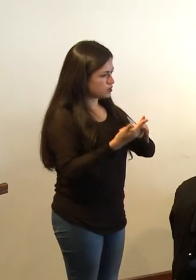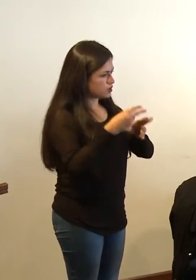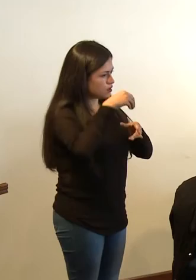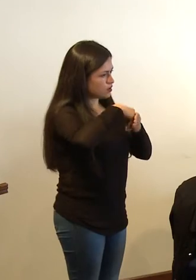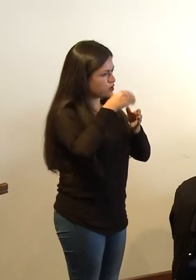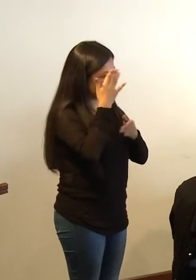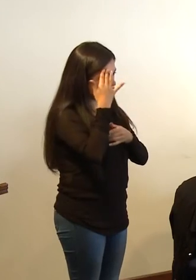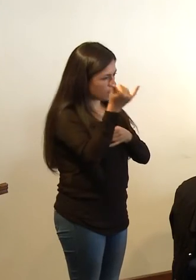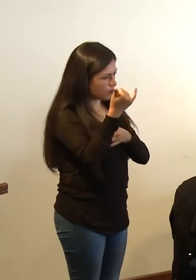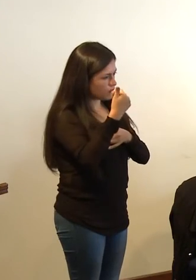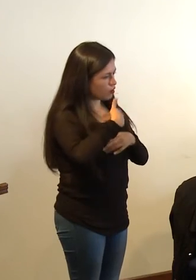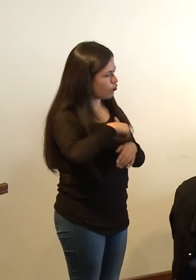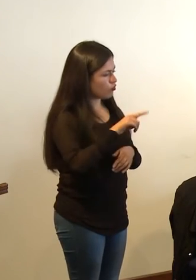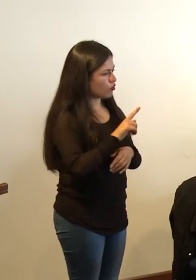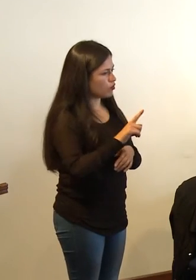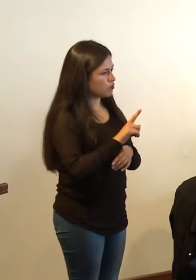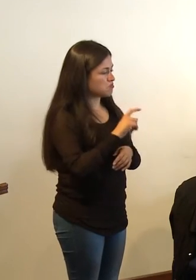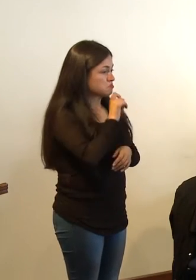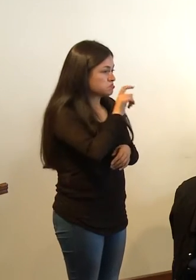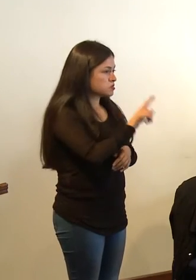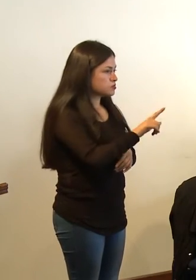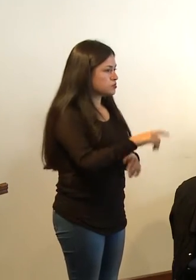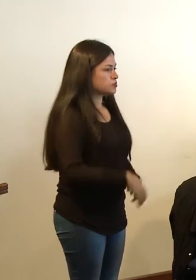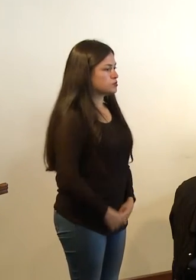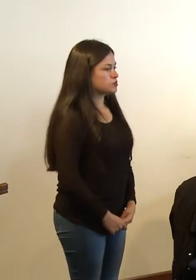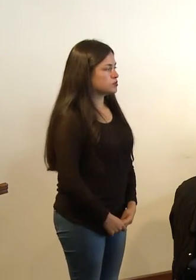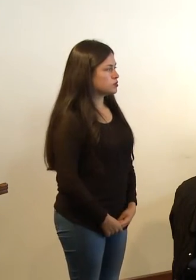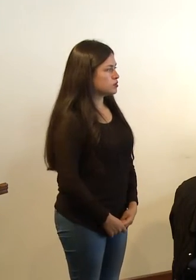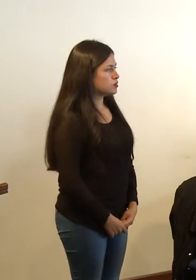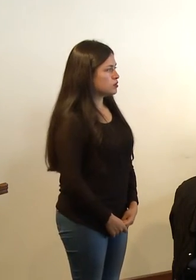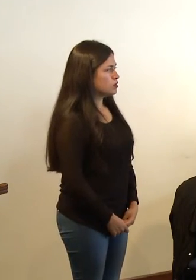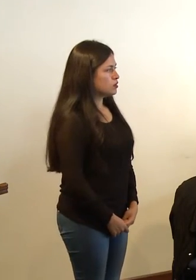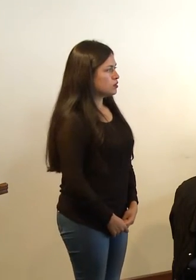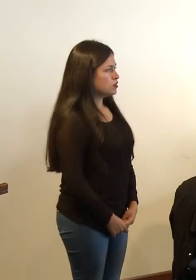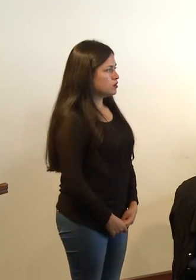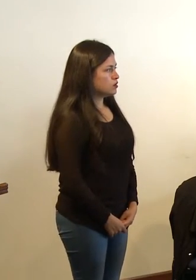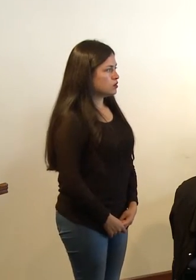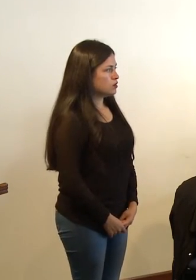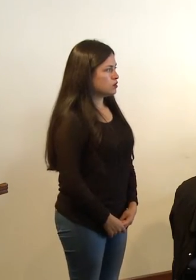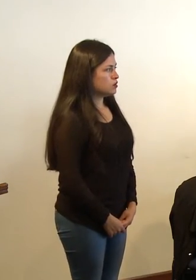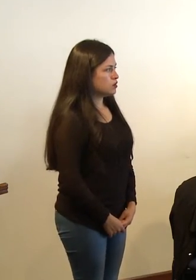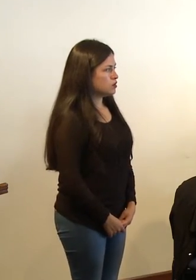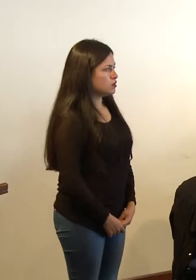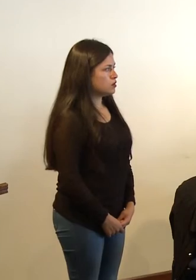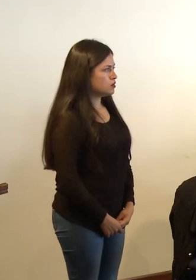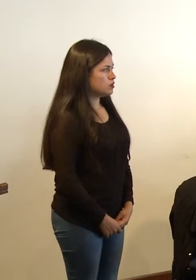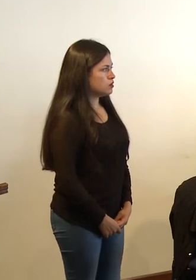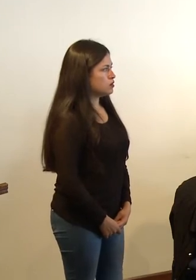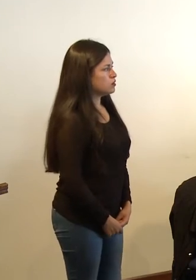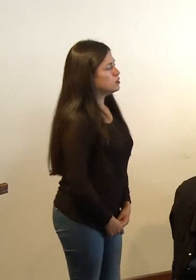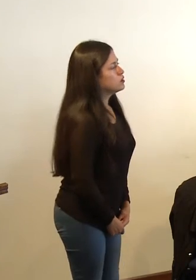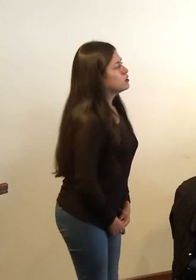academia. Digamos, no es simplemente que a una persona le dan,